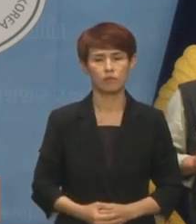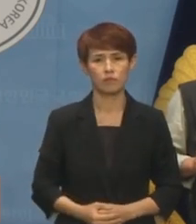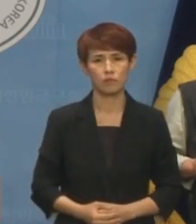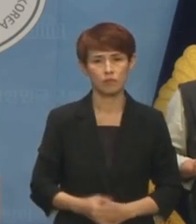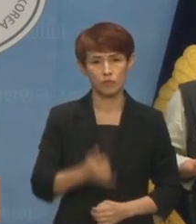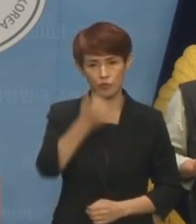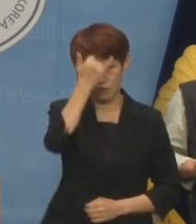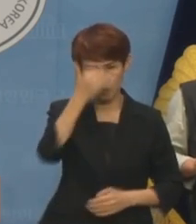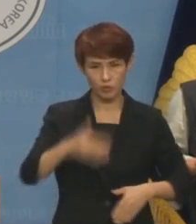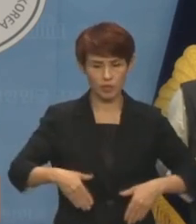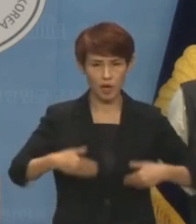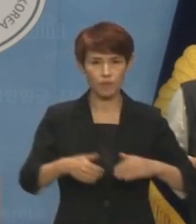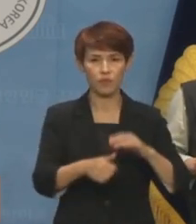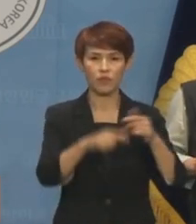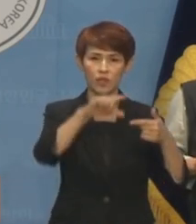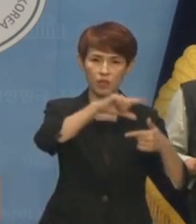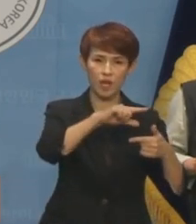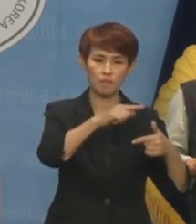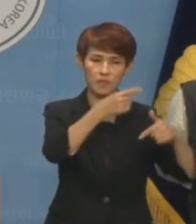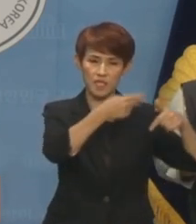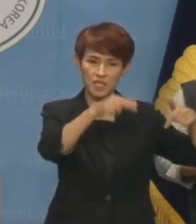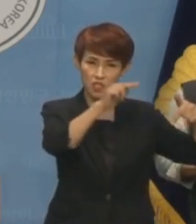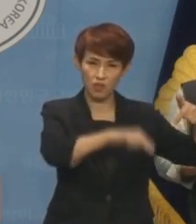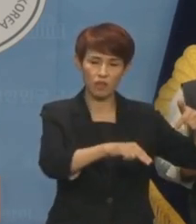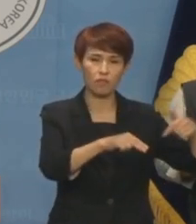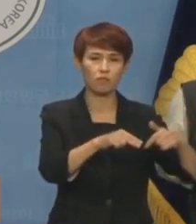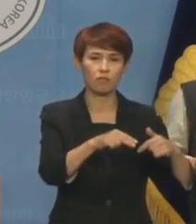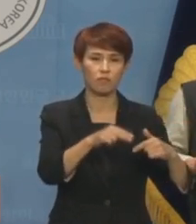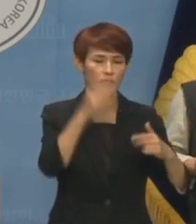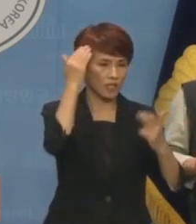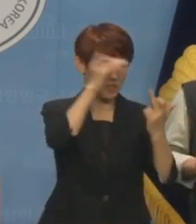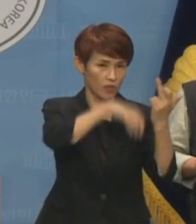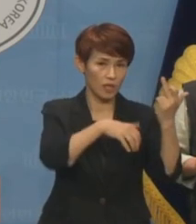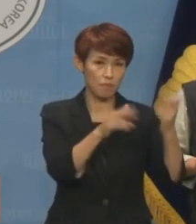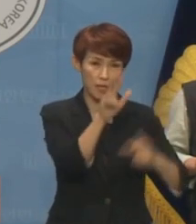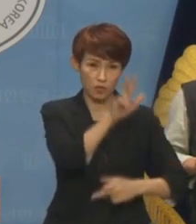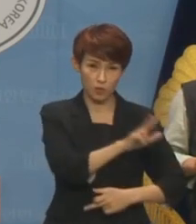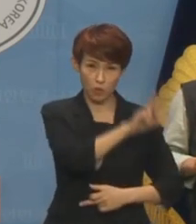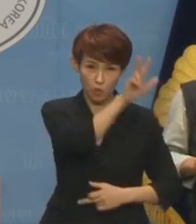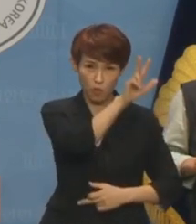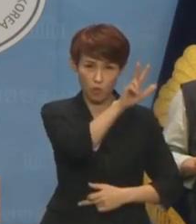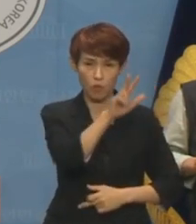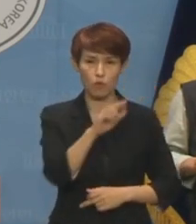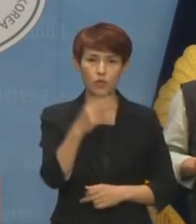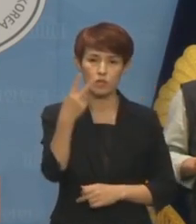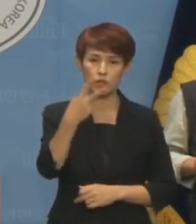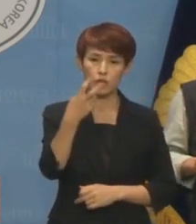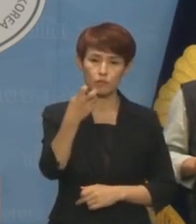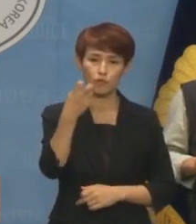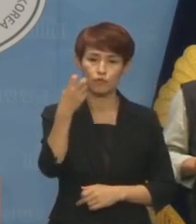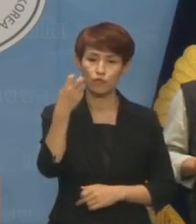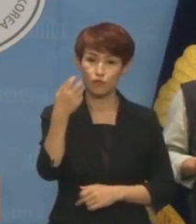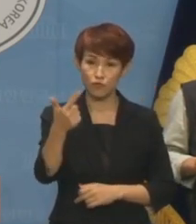충남, 경남, 인천에 집중된 석탄화력 발전소가 36년까지 28기가 폐쇄됩니다.